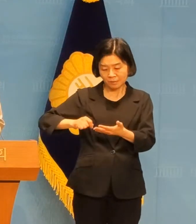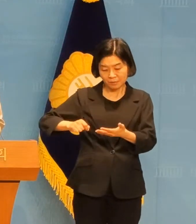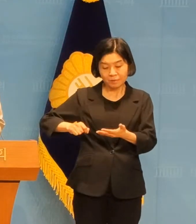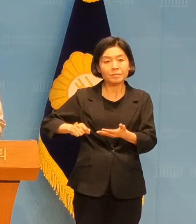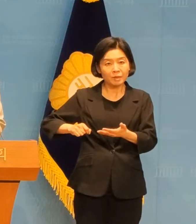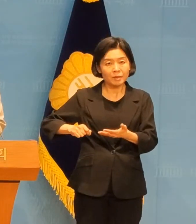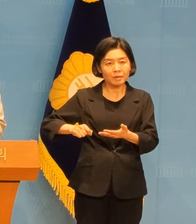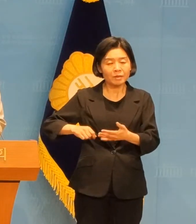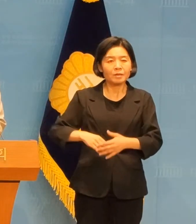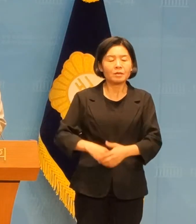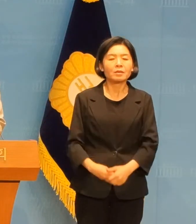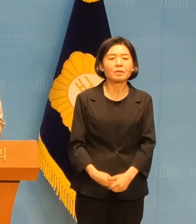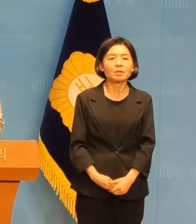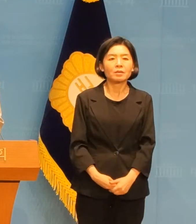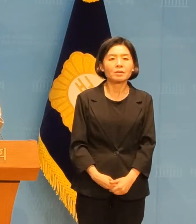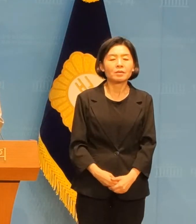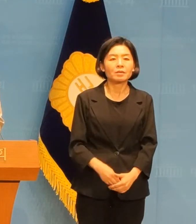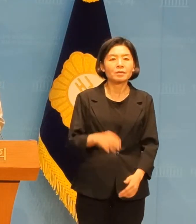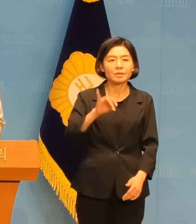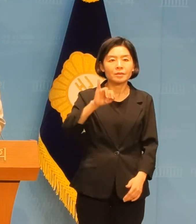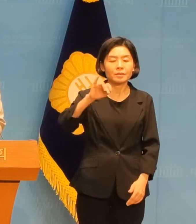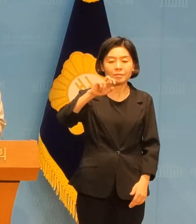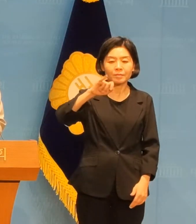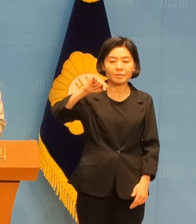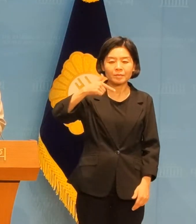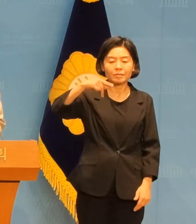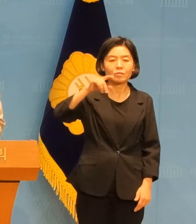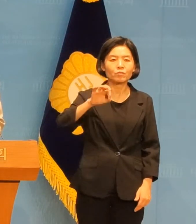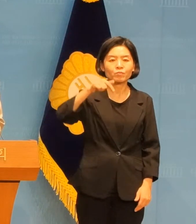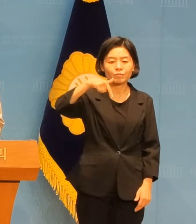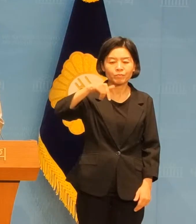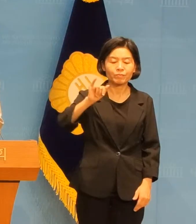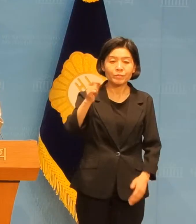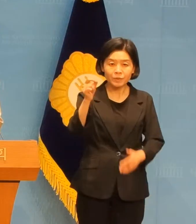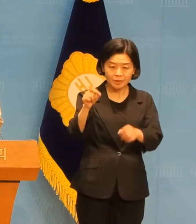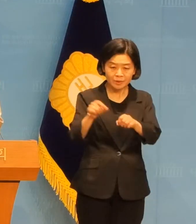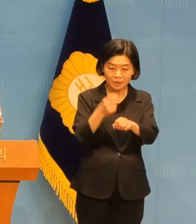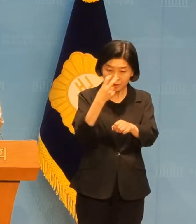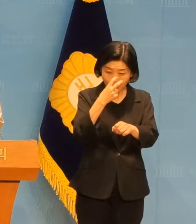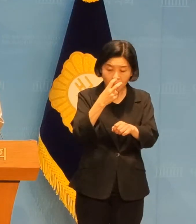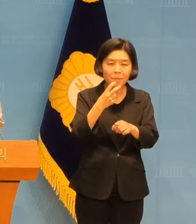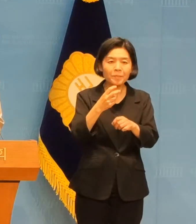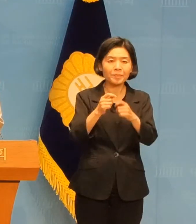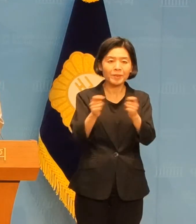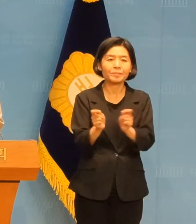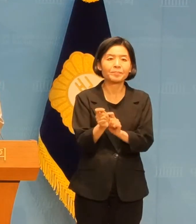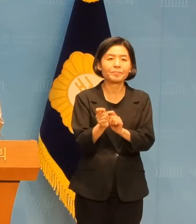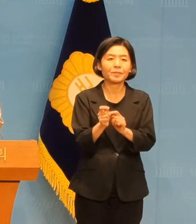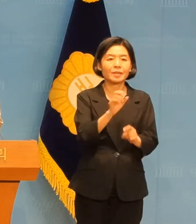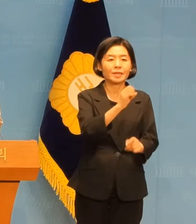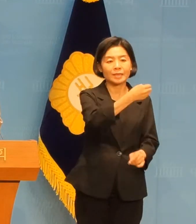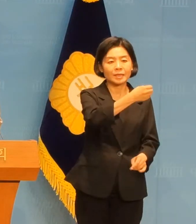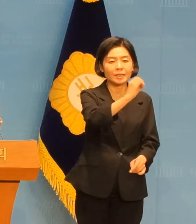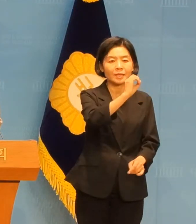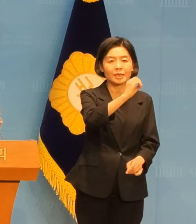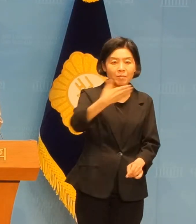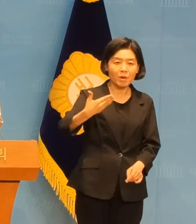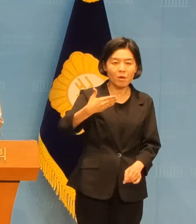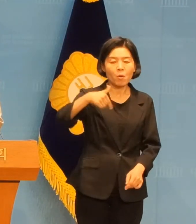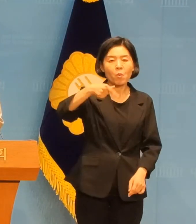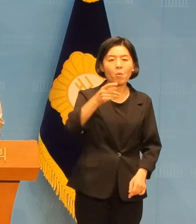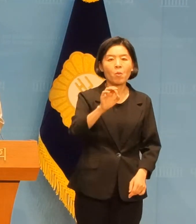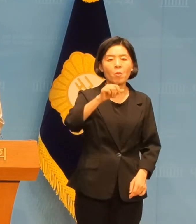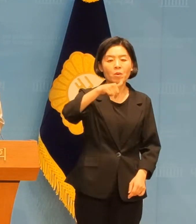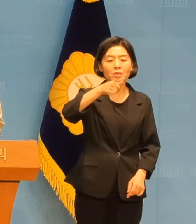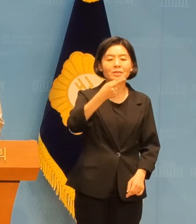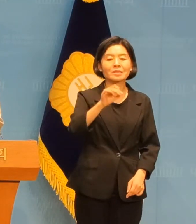작성했습니다. 민중기 특검은 양평 공공지구 개발과 관련된 사건은 이미